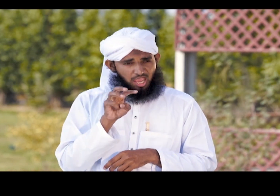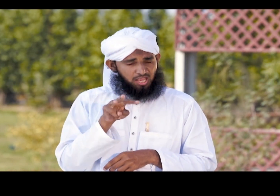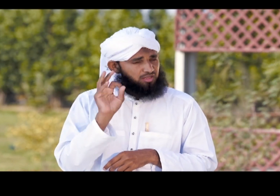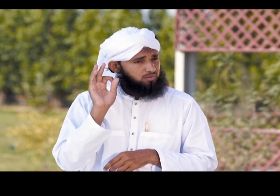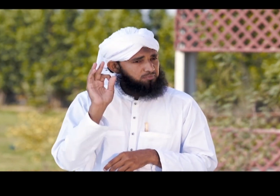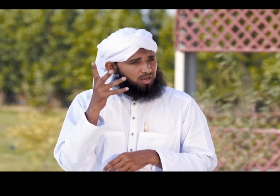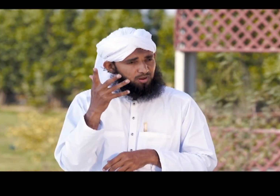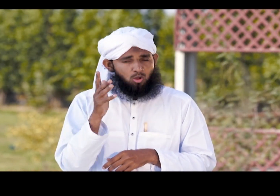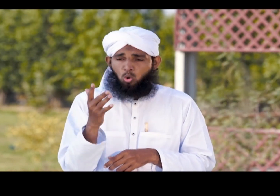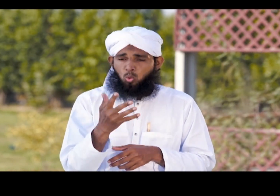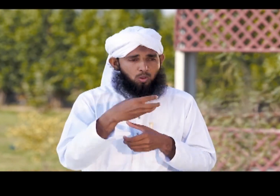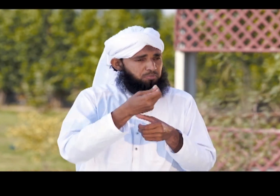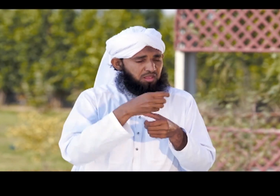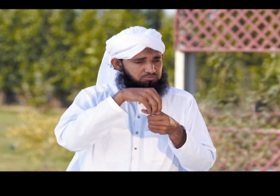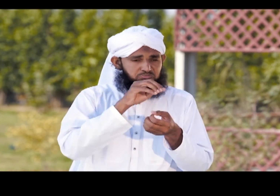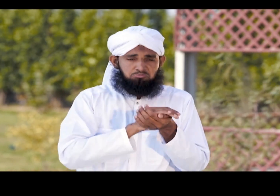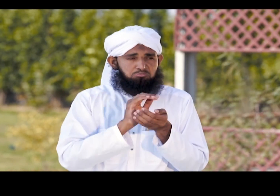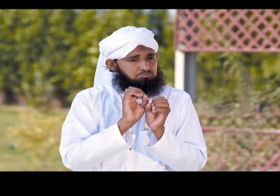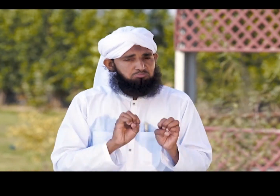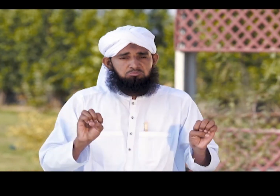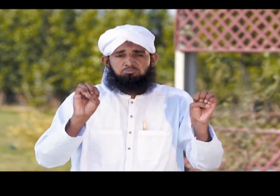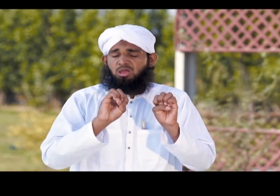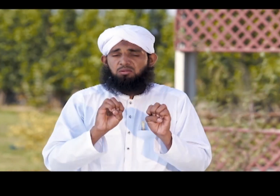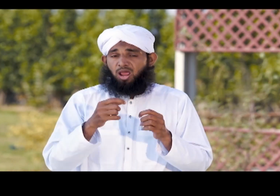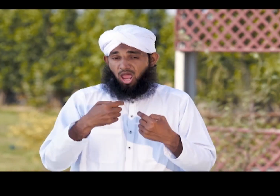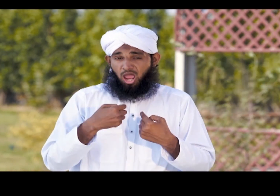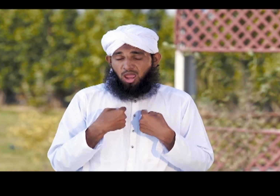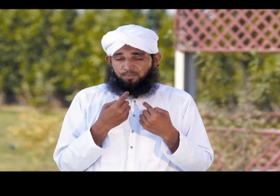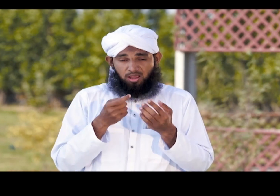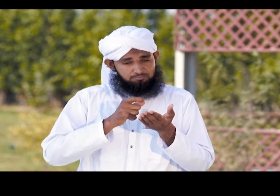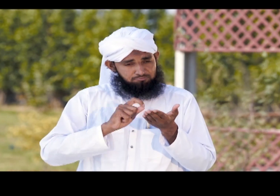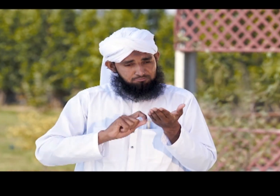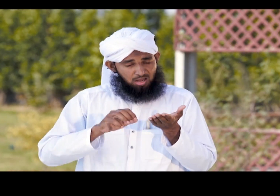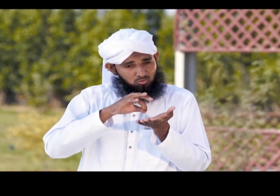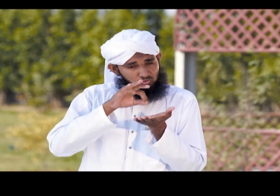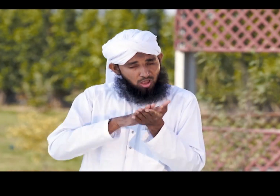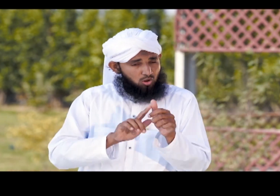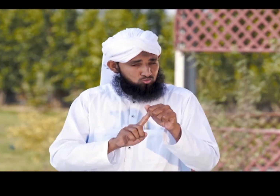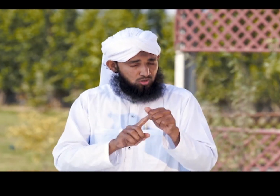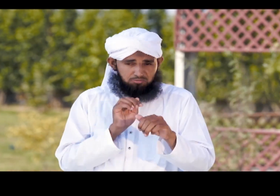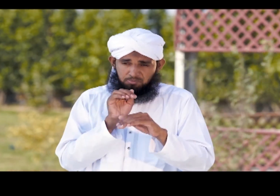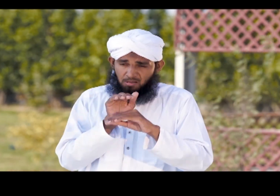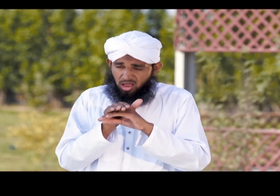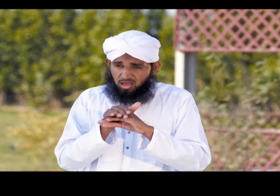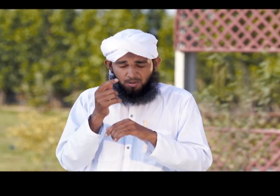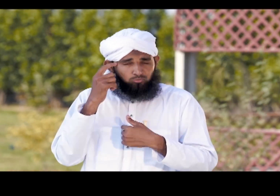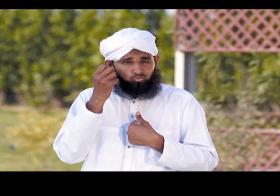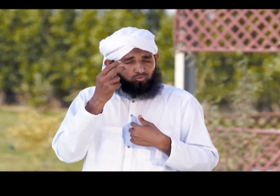1000 درہموں کے سوا اور کچھ نہ تھا، مگر جب آپ کا رقعہ آیا تو میں نے یہ 1000 درہم آپ کو بھیج